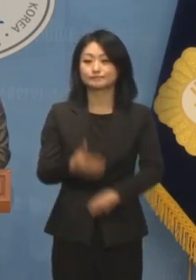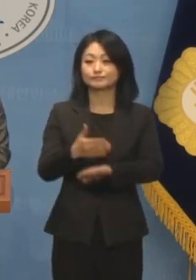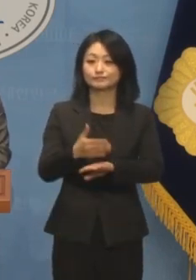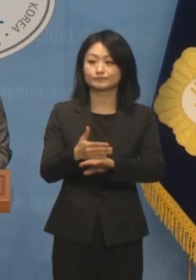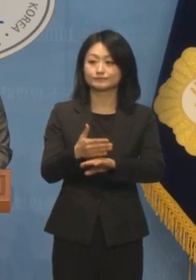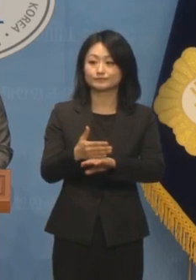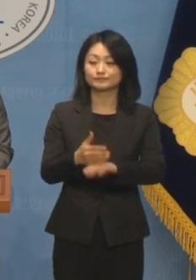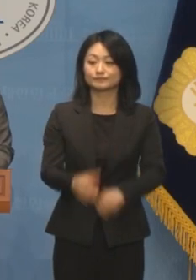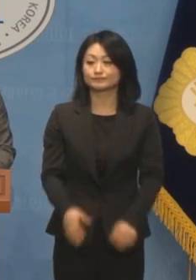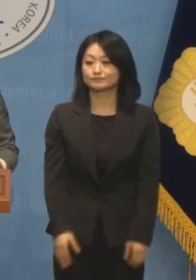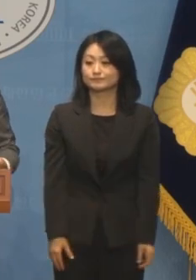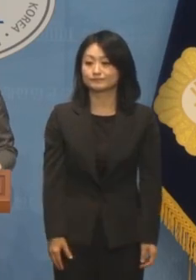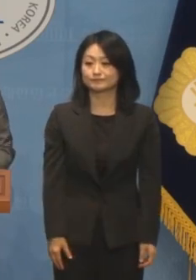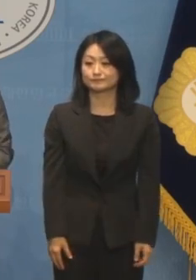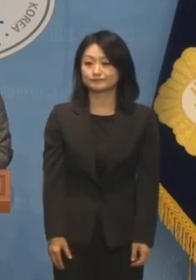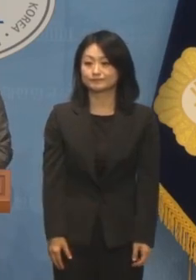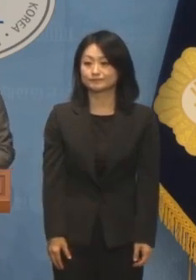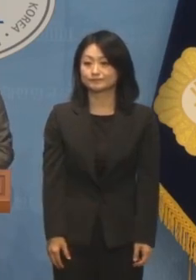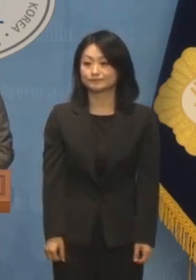감사합니다.